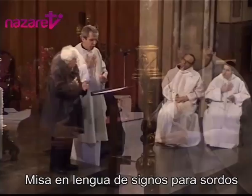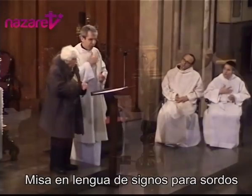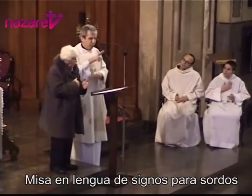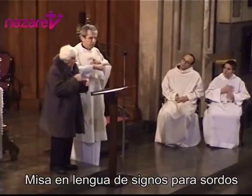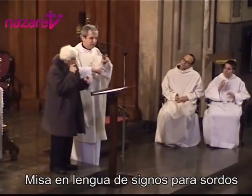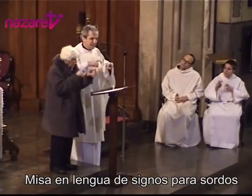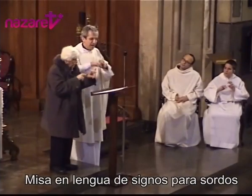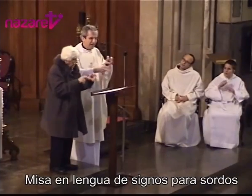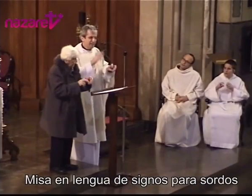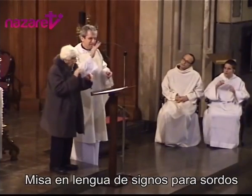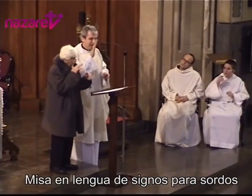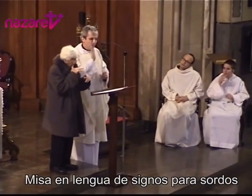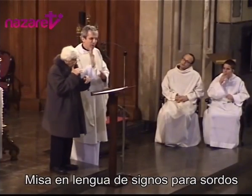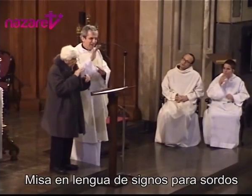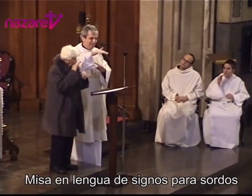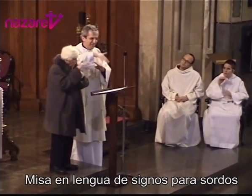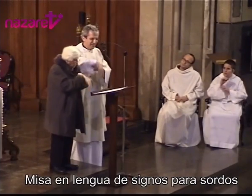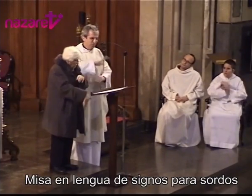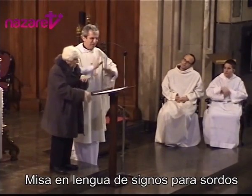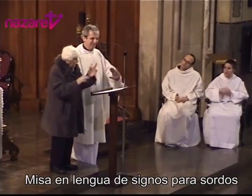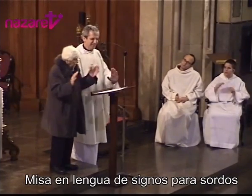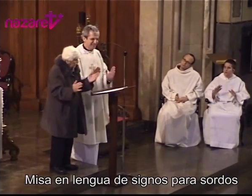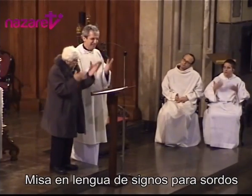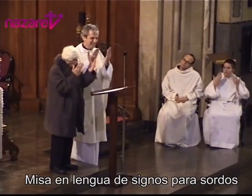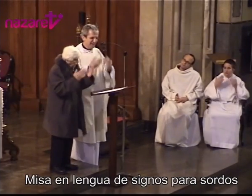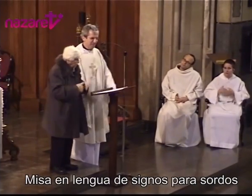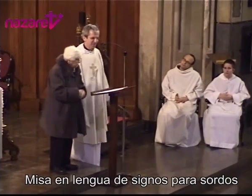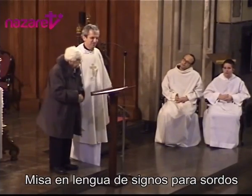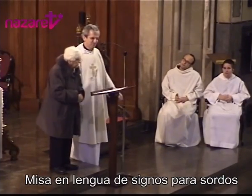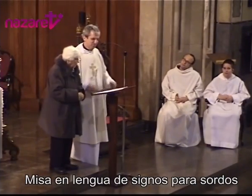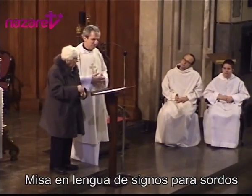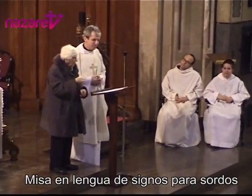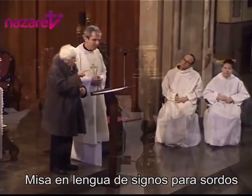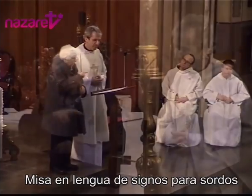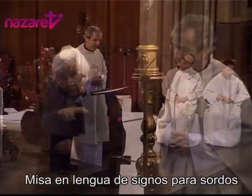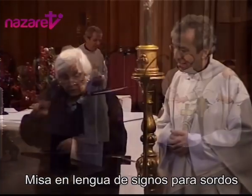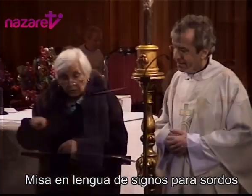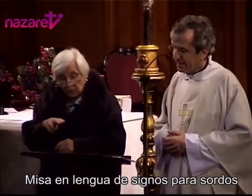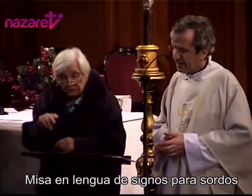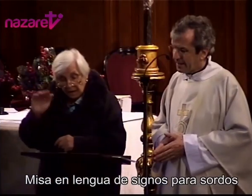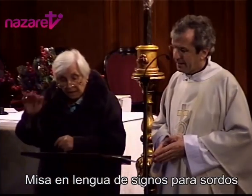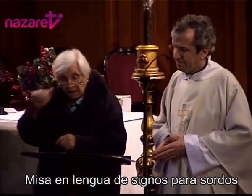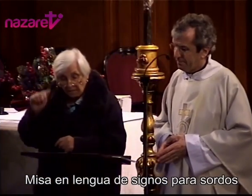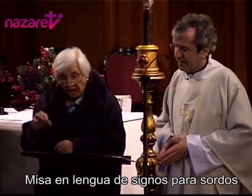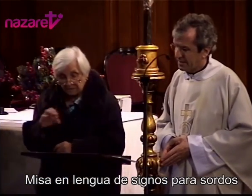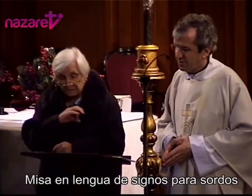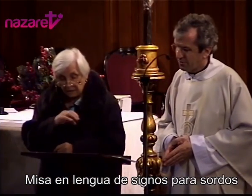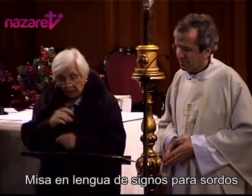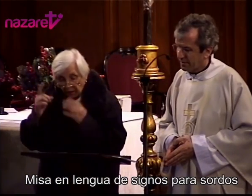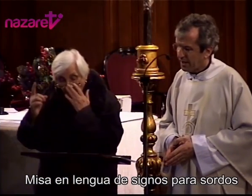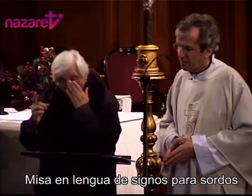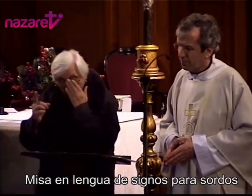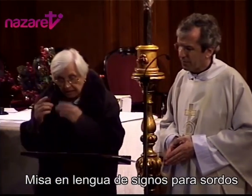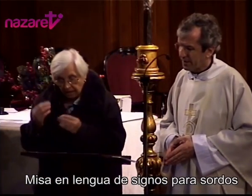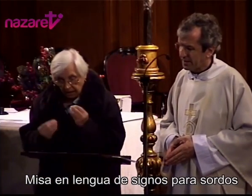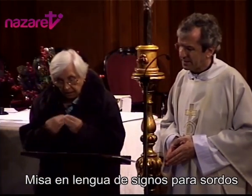Con gozo sacaréis agua de las fuentes de la salvación. Tañed para el Señor